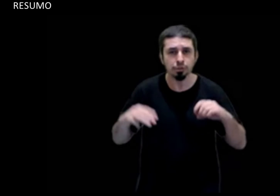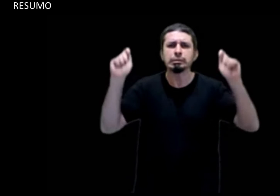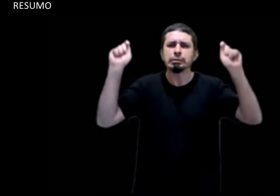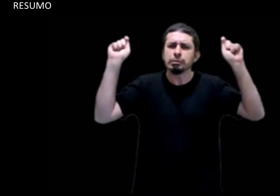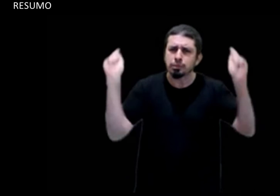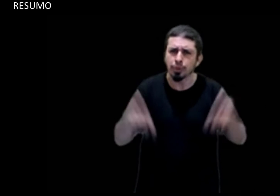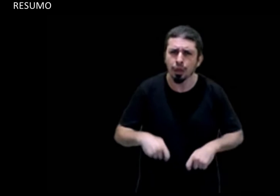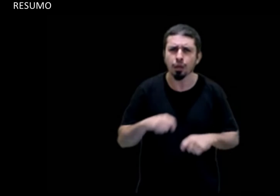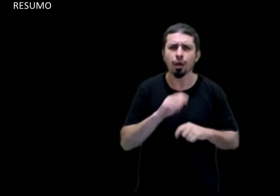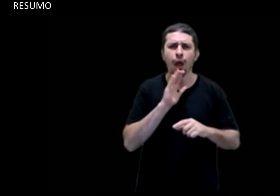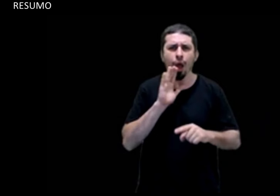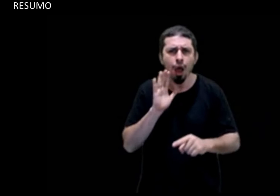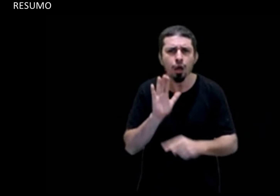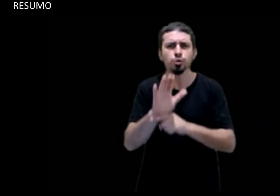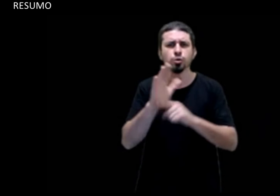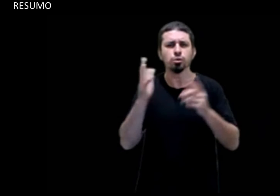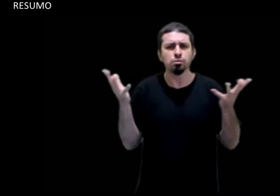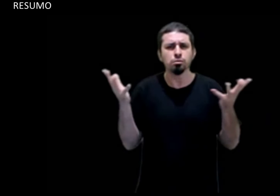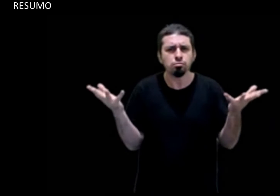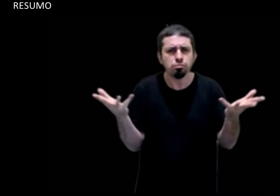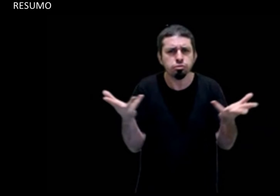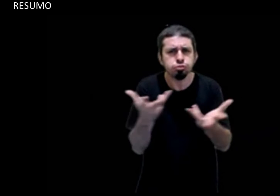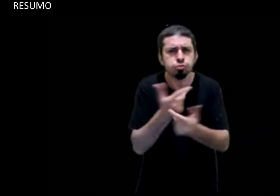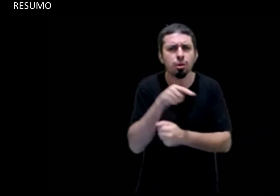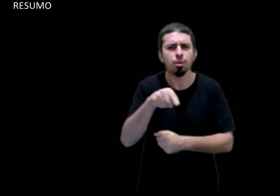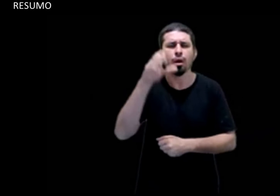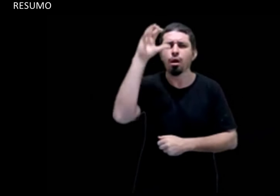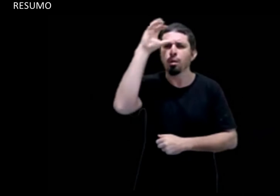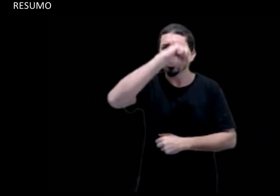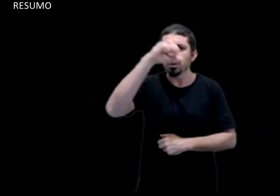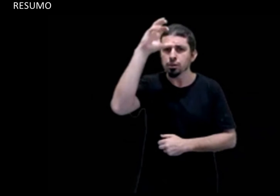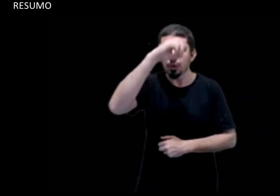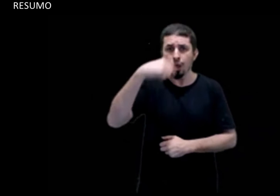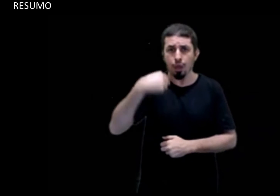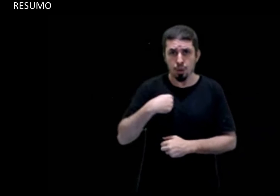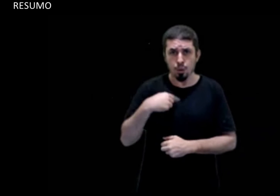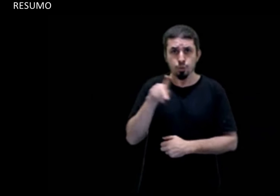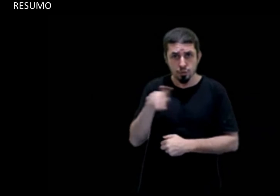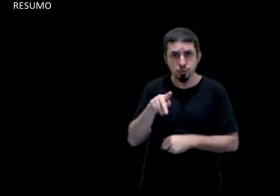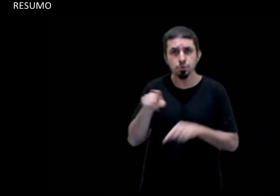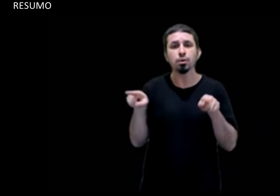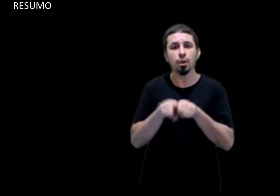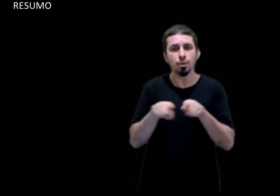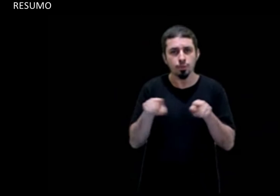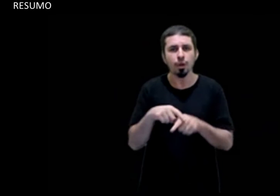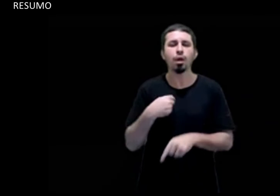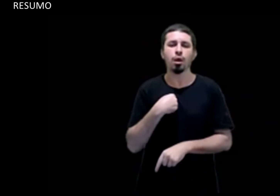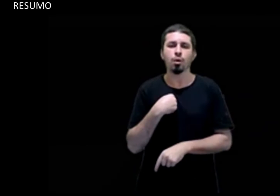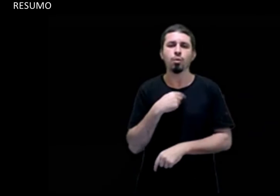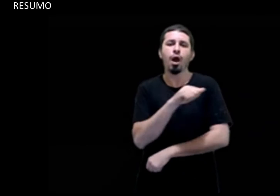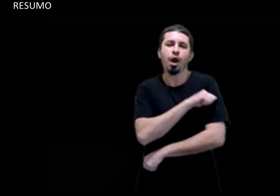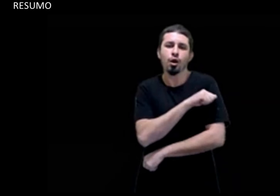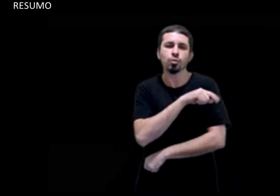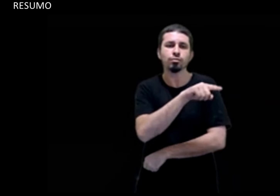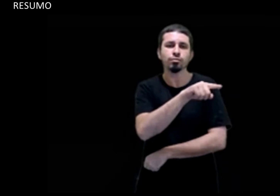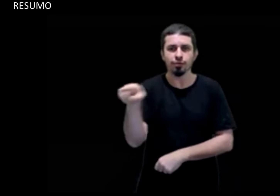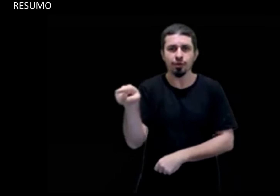como meio para qualificar os processos de aprendizagem, tanto aos professores como dos alunos. Em suma, a